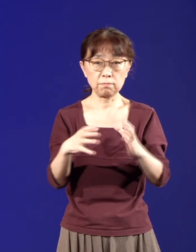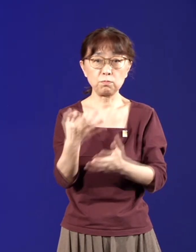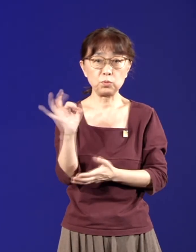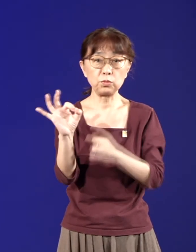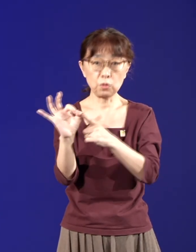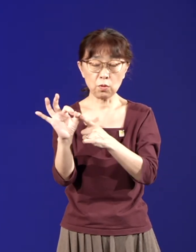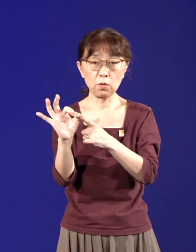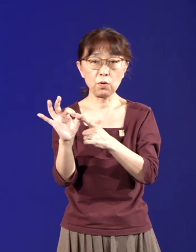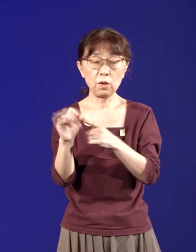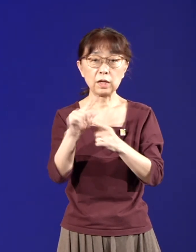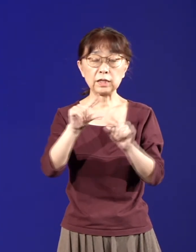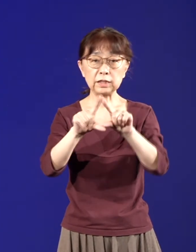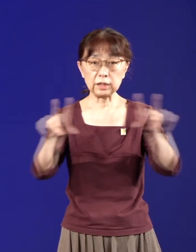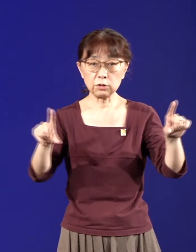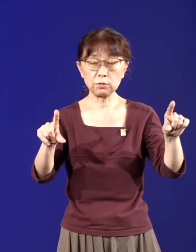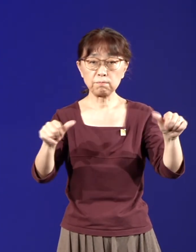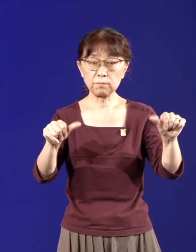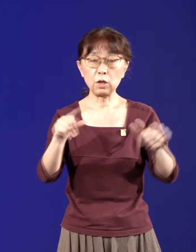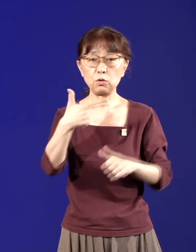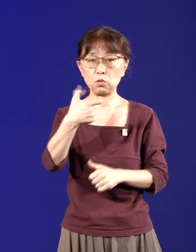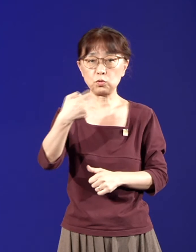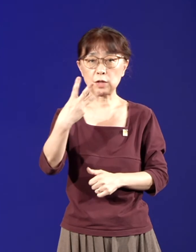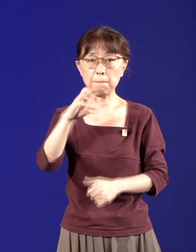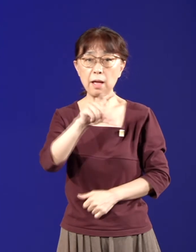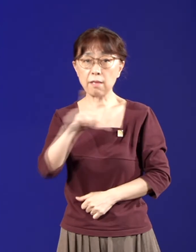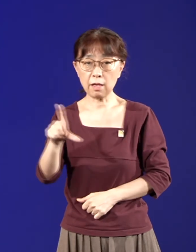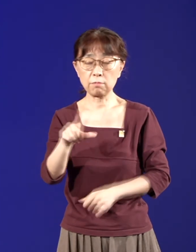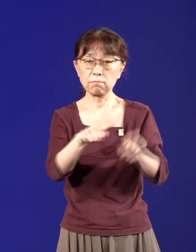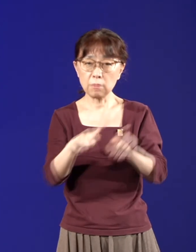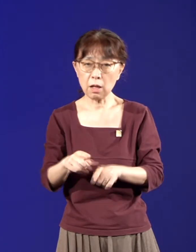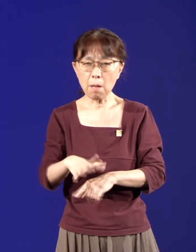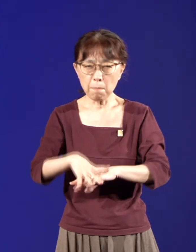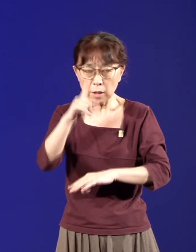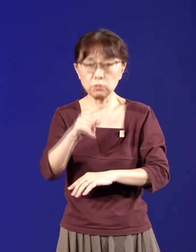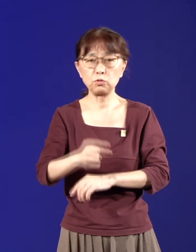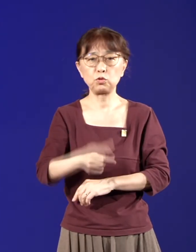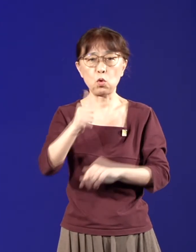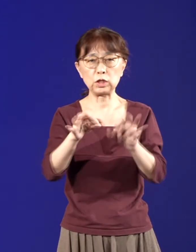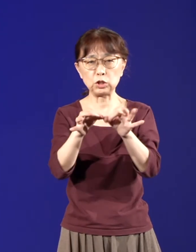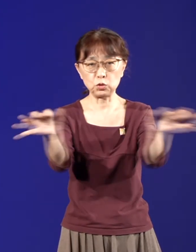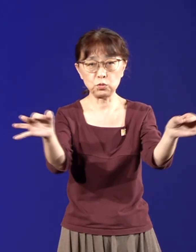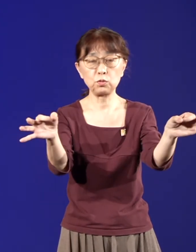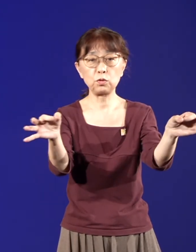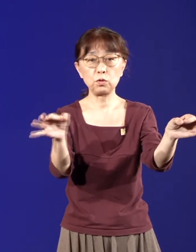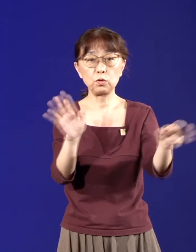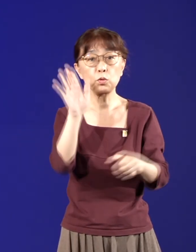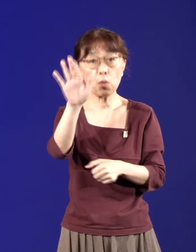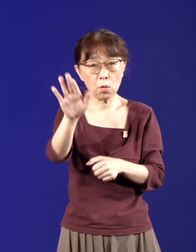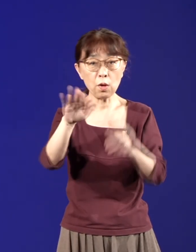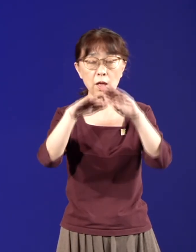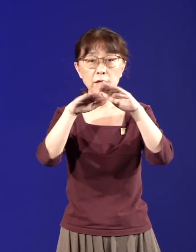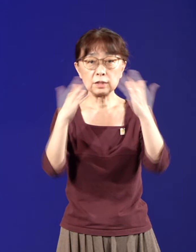一律63万円をまず早期に支給をさせていただきまして、その後全期